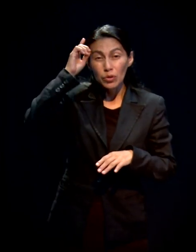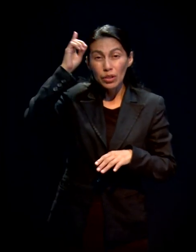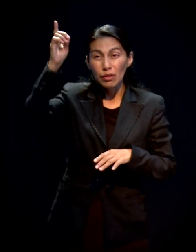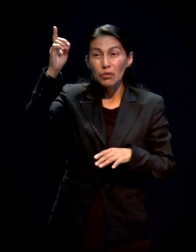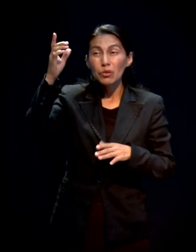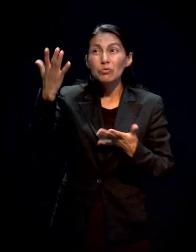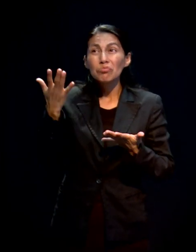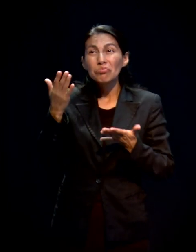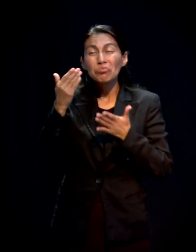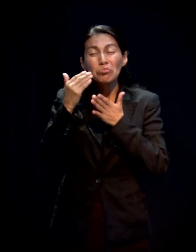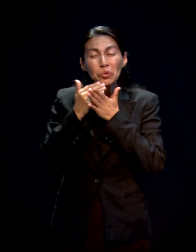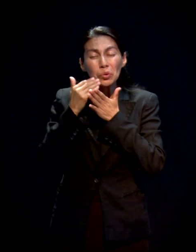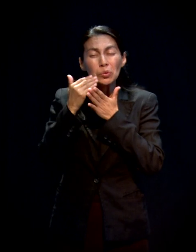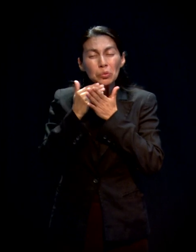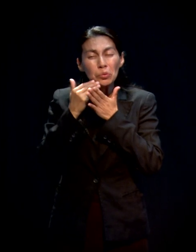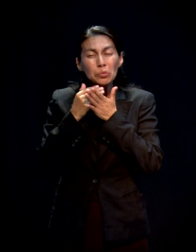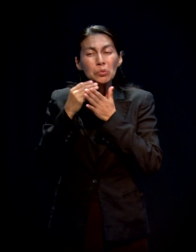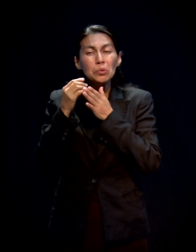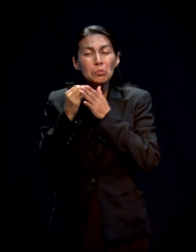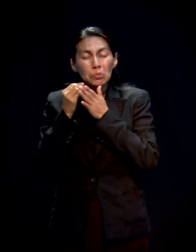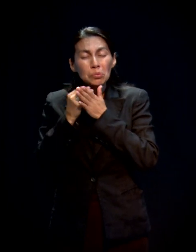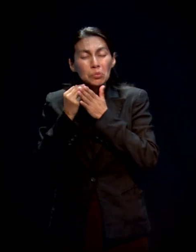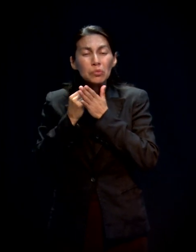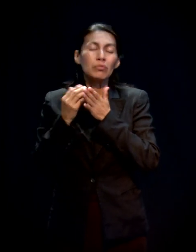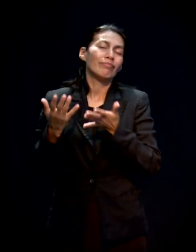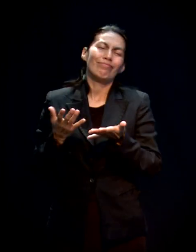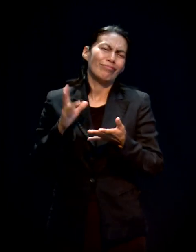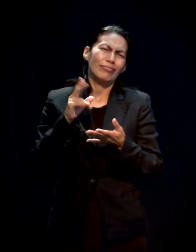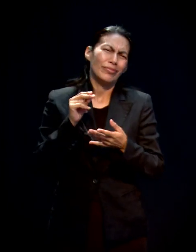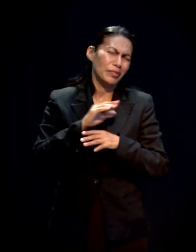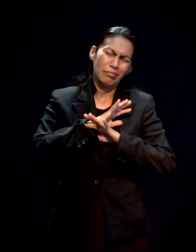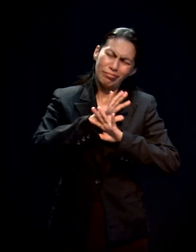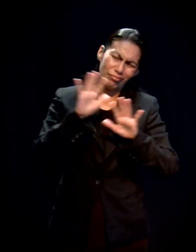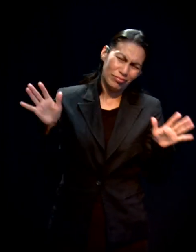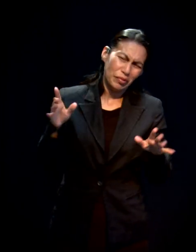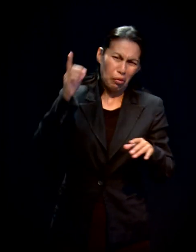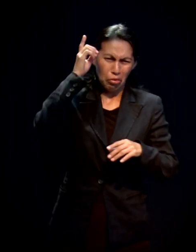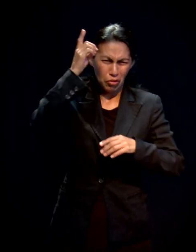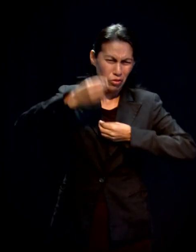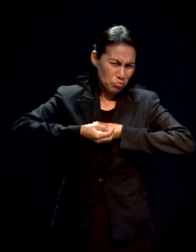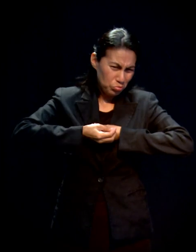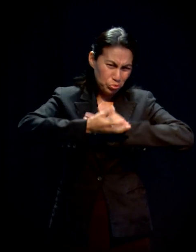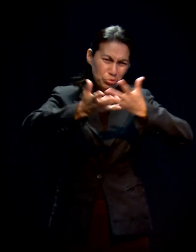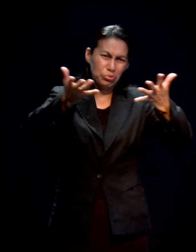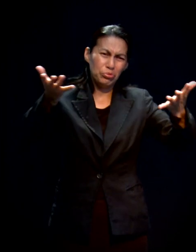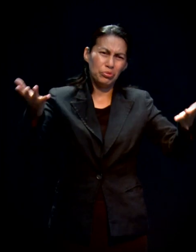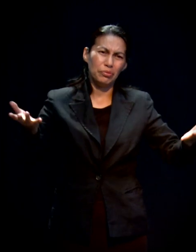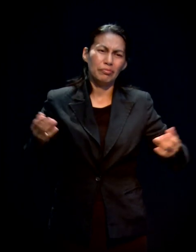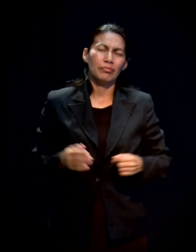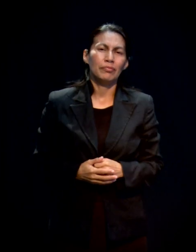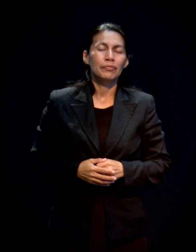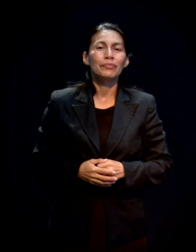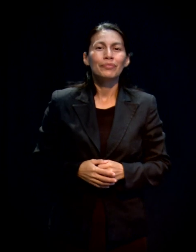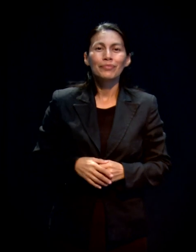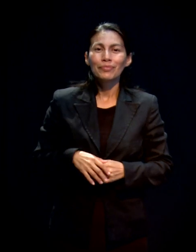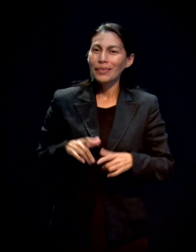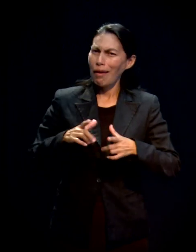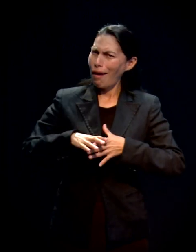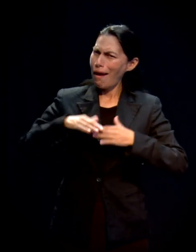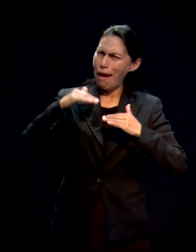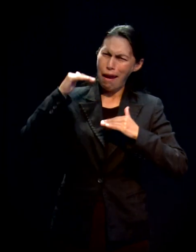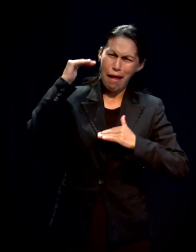persona quizás muy limitada pero no sacudámonos ese pensamiento no actor que usted es grande